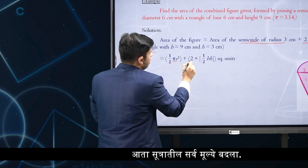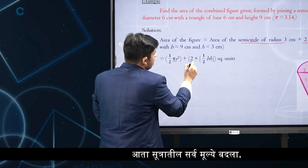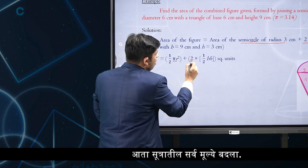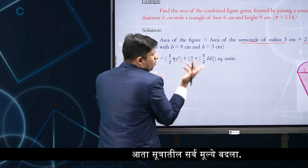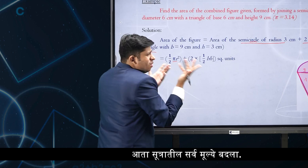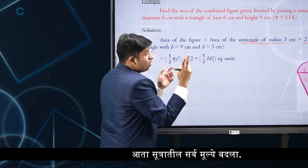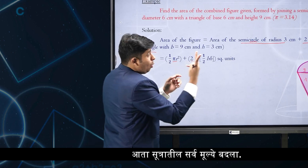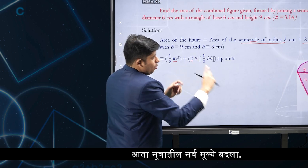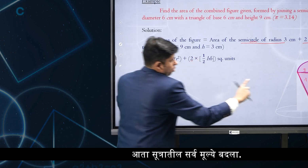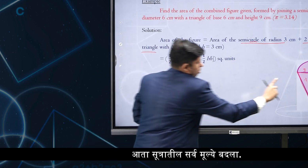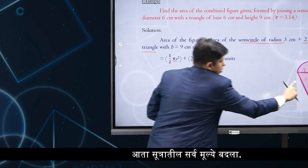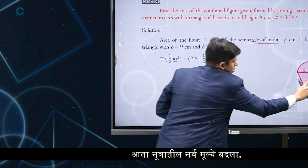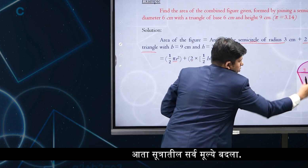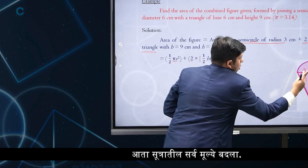आता सूत्रातील सर्व मूल्ये बदला.